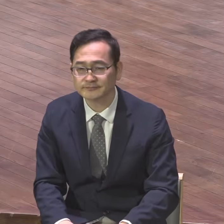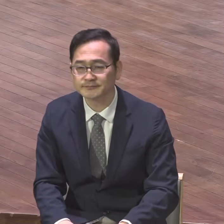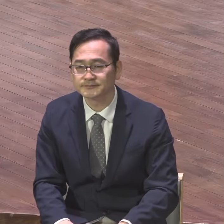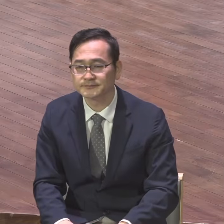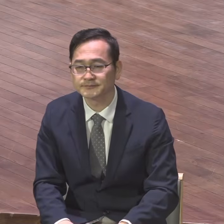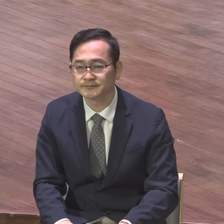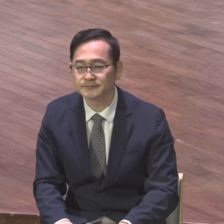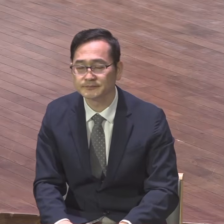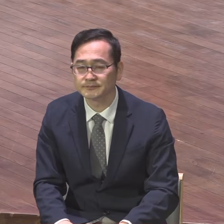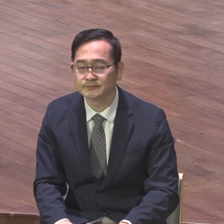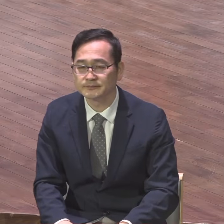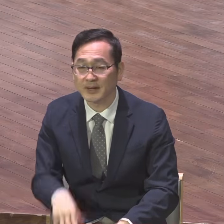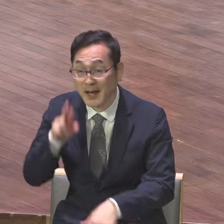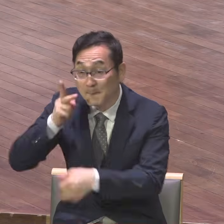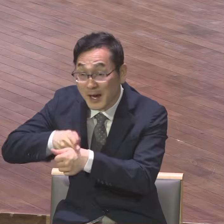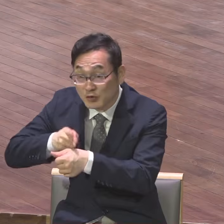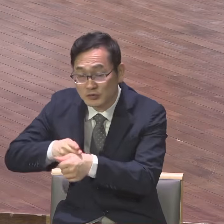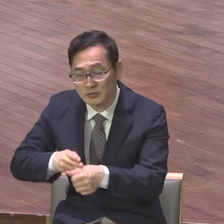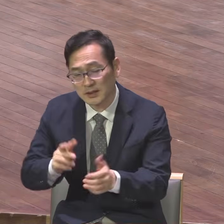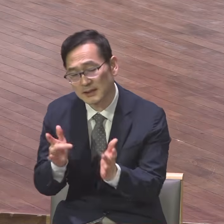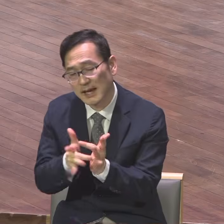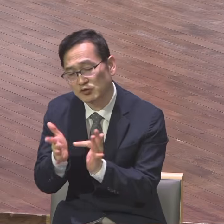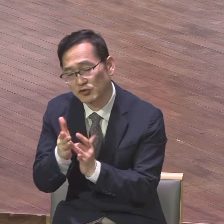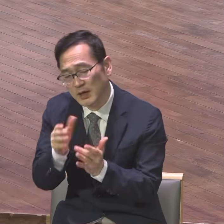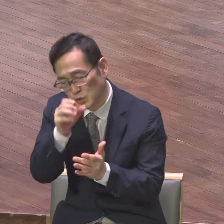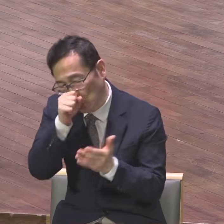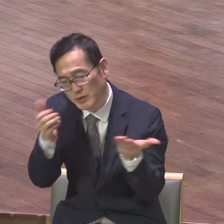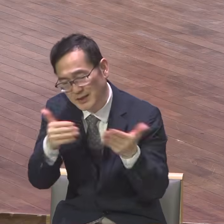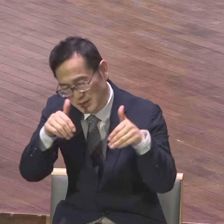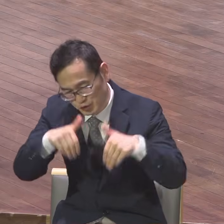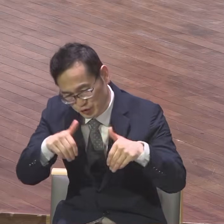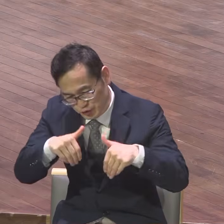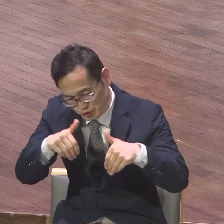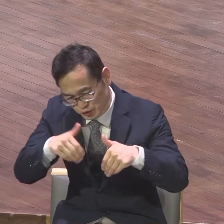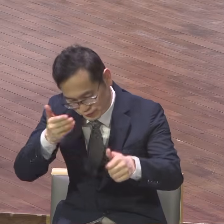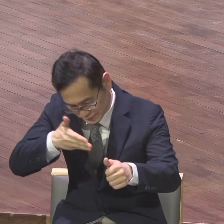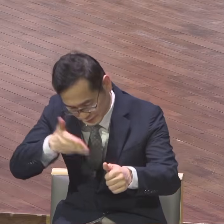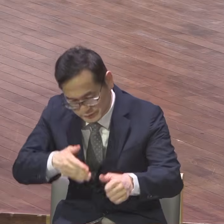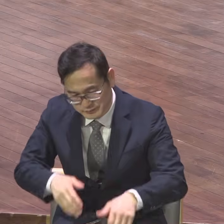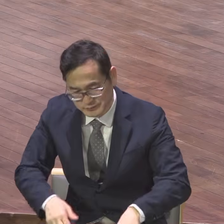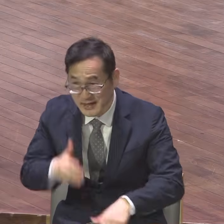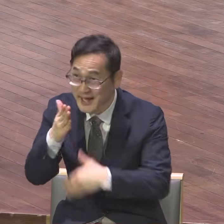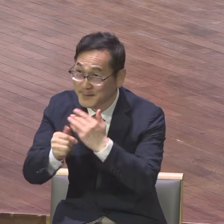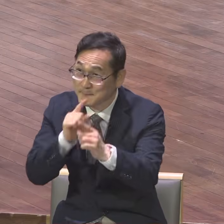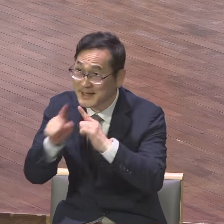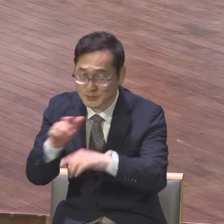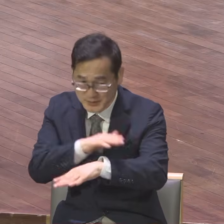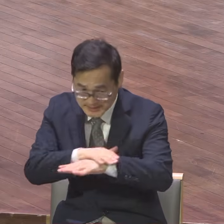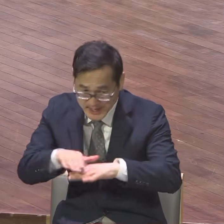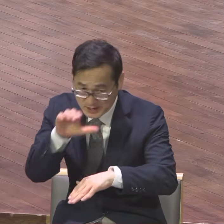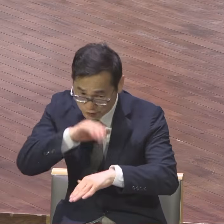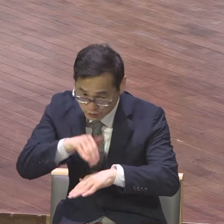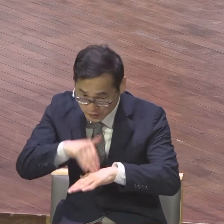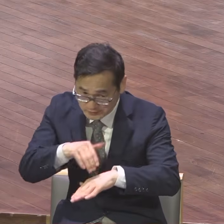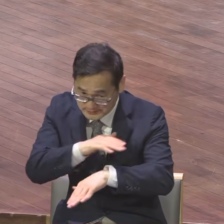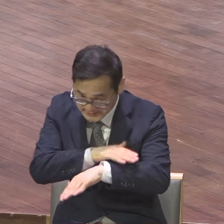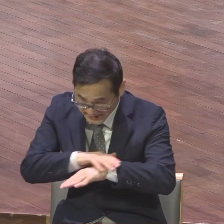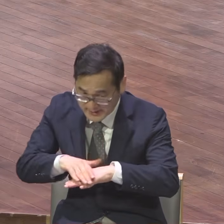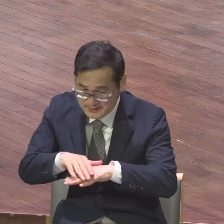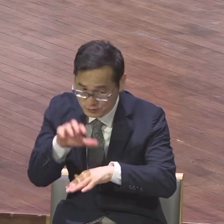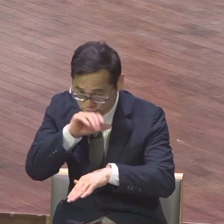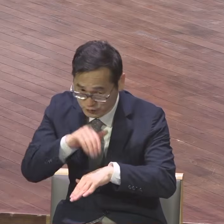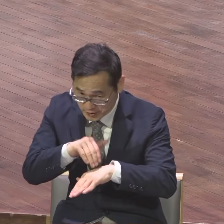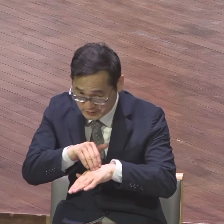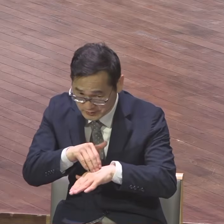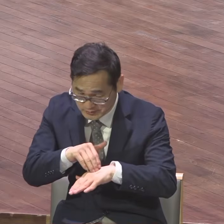바울은 그리스도 예수의 좋은 일꾼, 하나님 말씀으로 양육을 받으면 경건에 이르도록